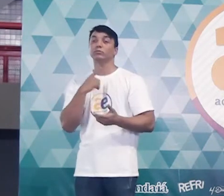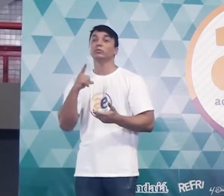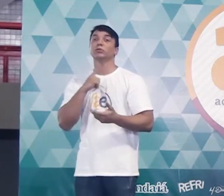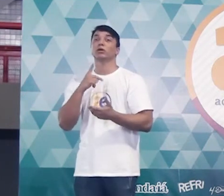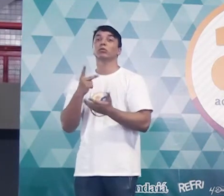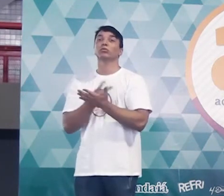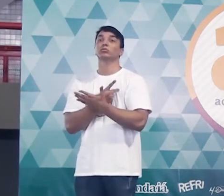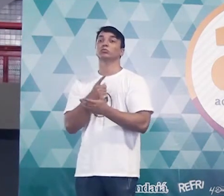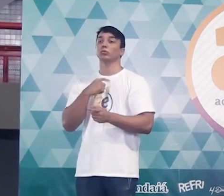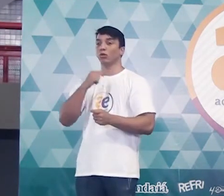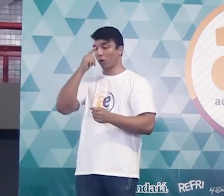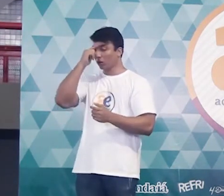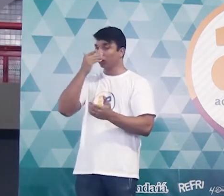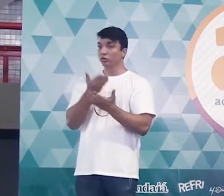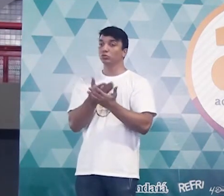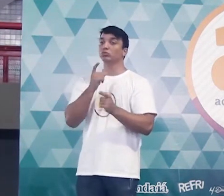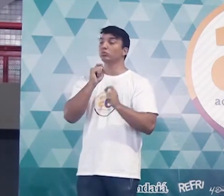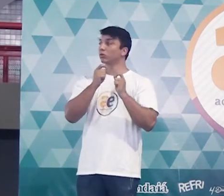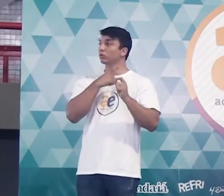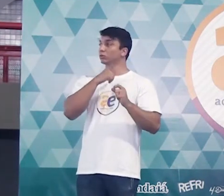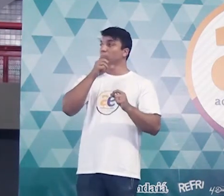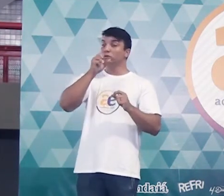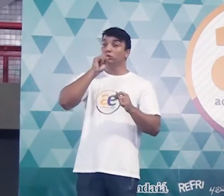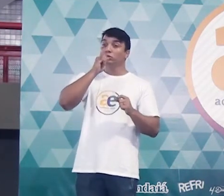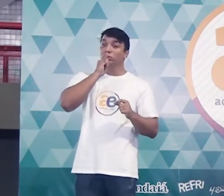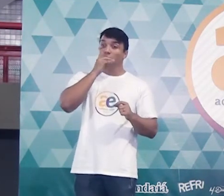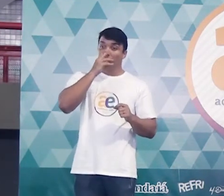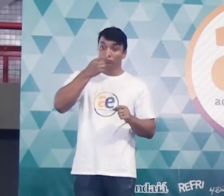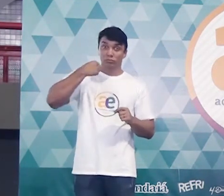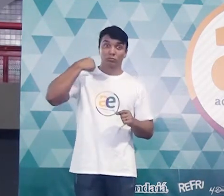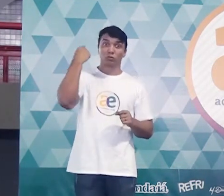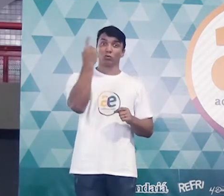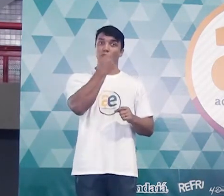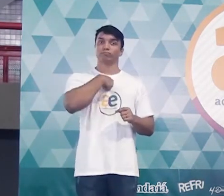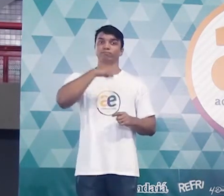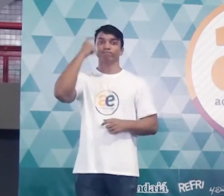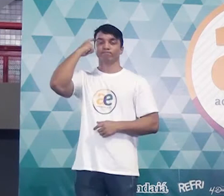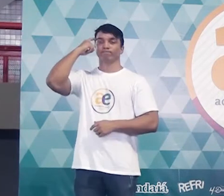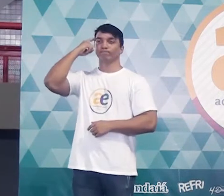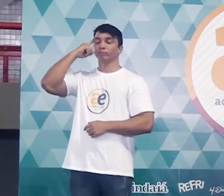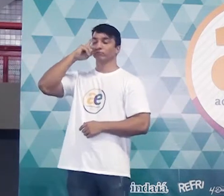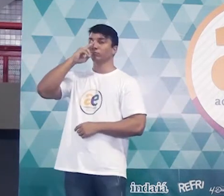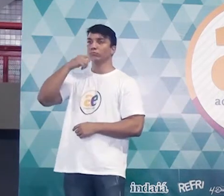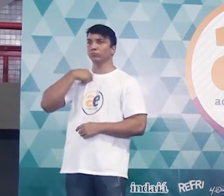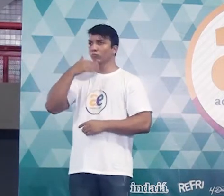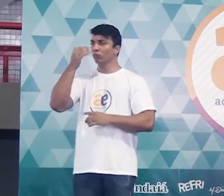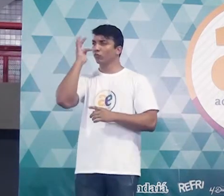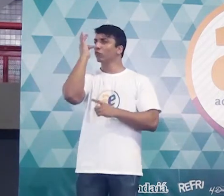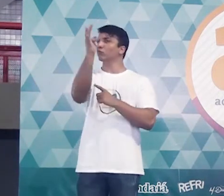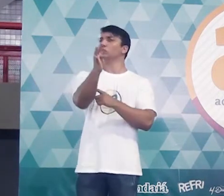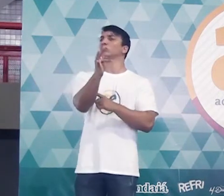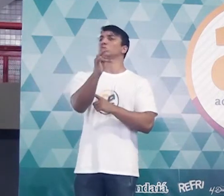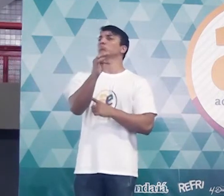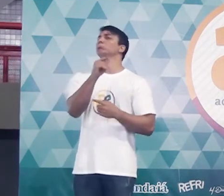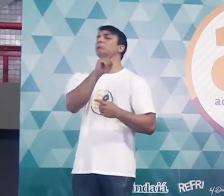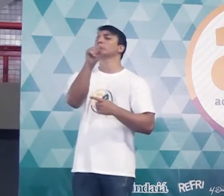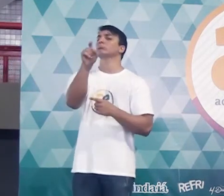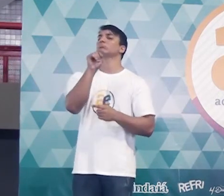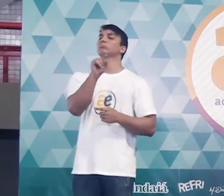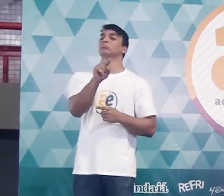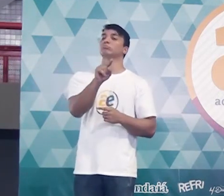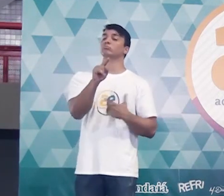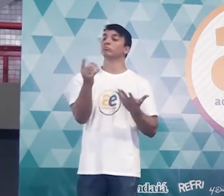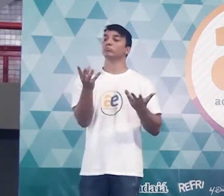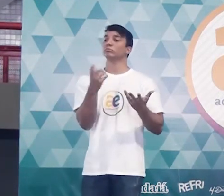eu acredito é que se a gente não pensar de forma para frente, vamos dizer